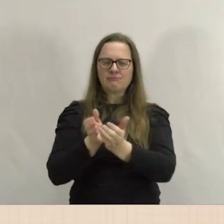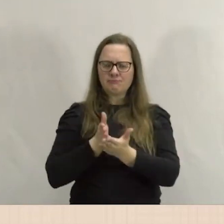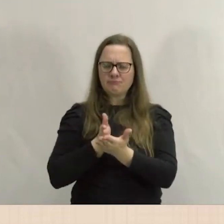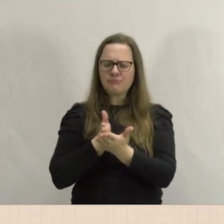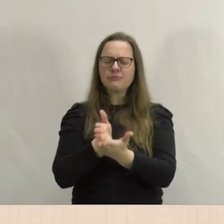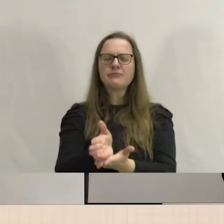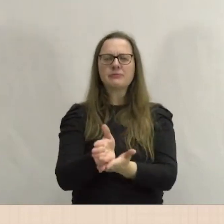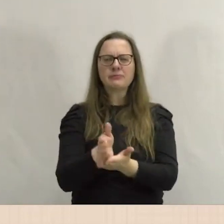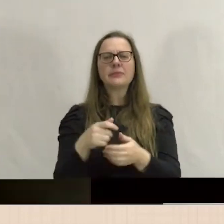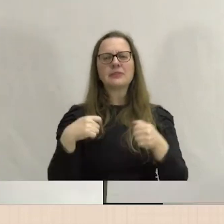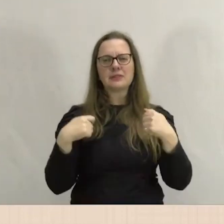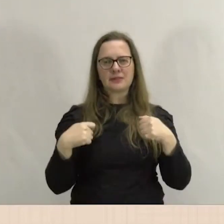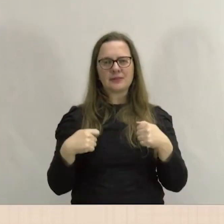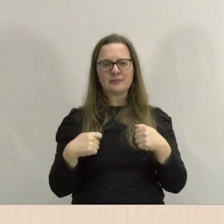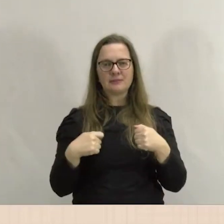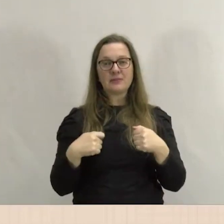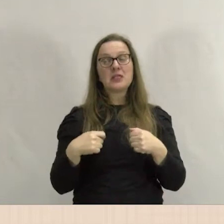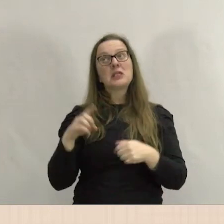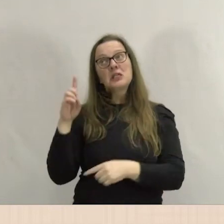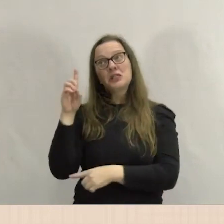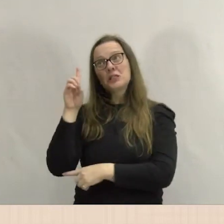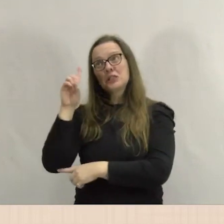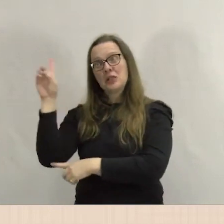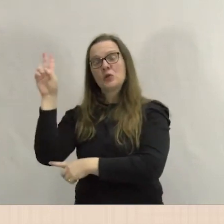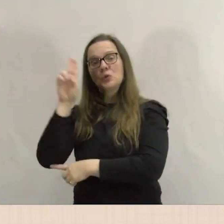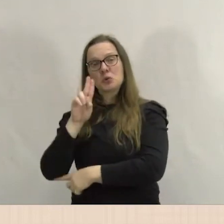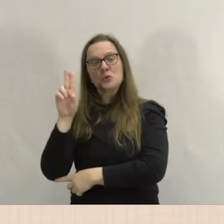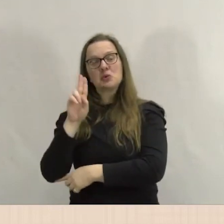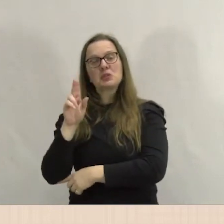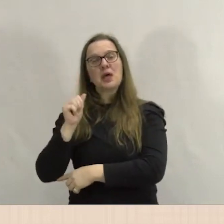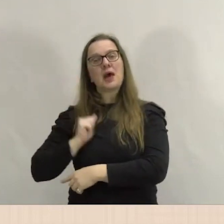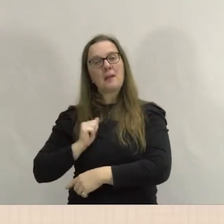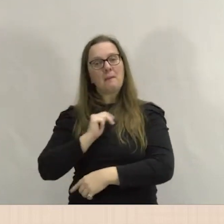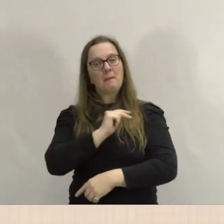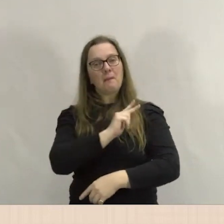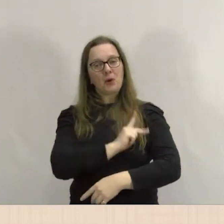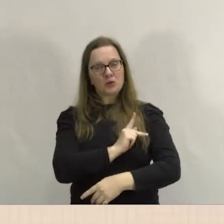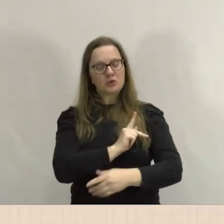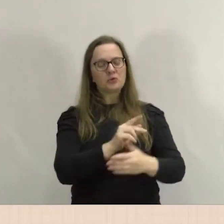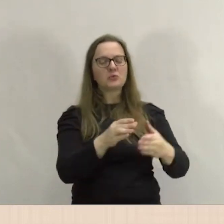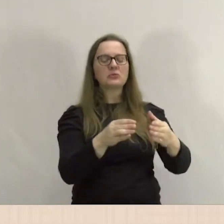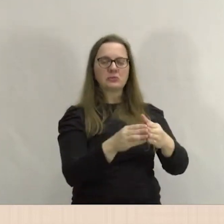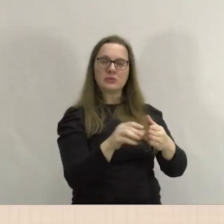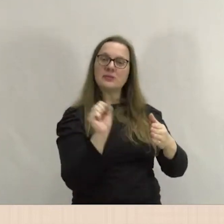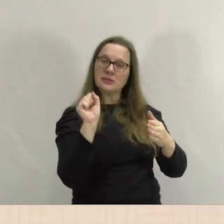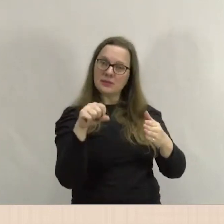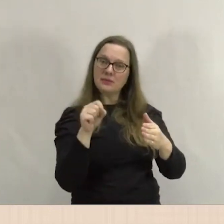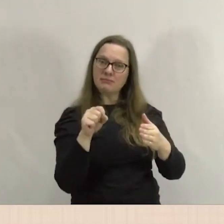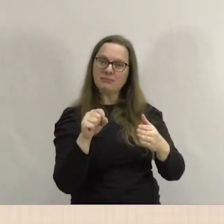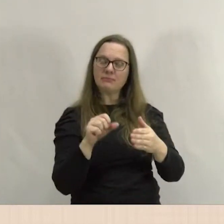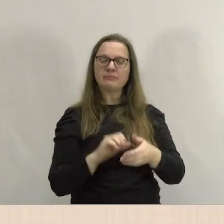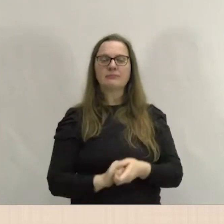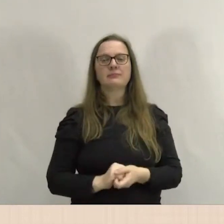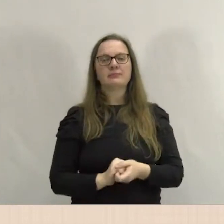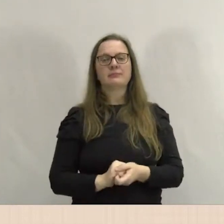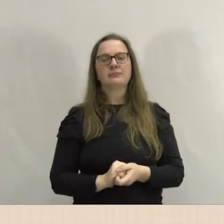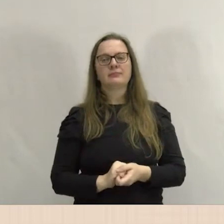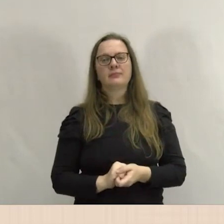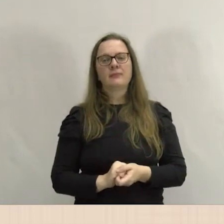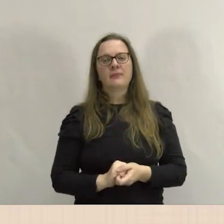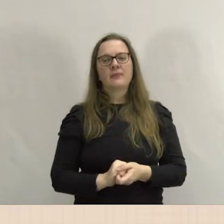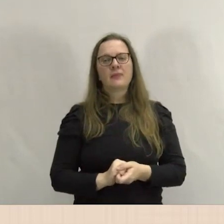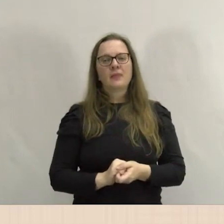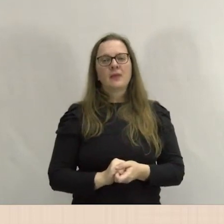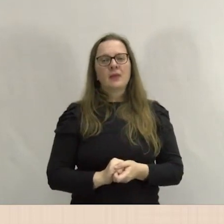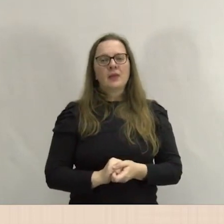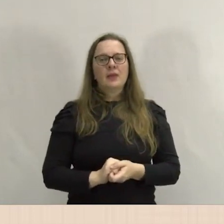Tem gente que fala que apóstolo levanta uma igreja, estabelece presbíteros e